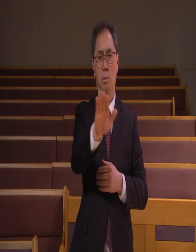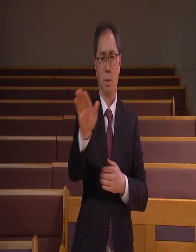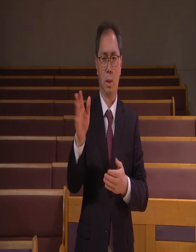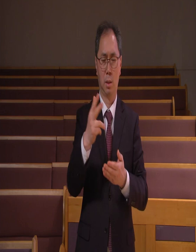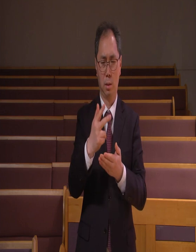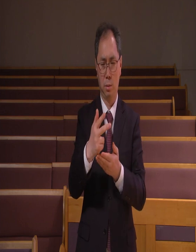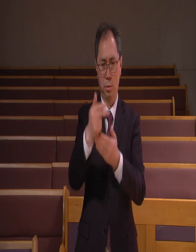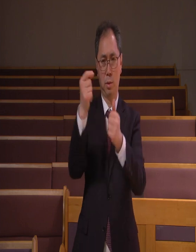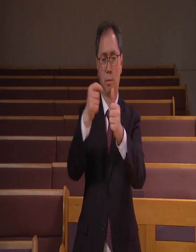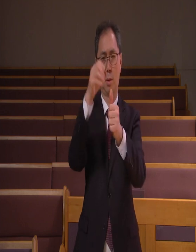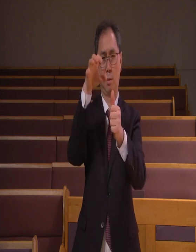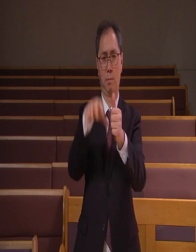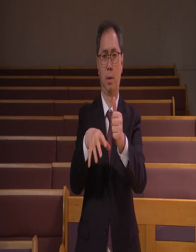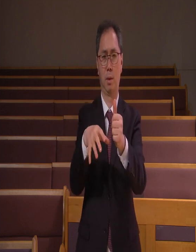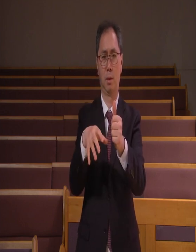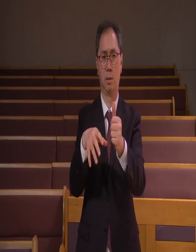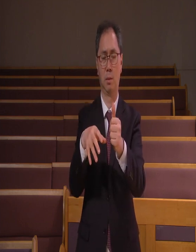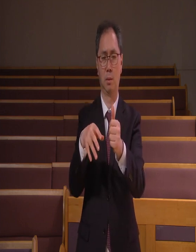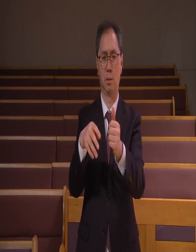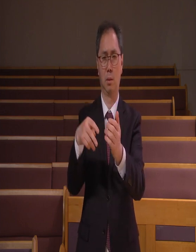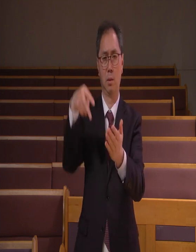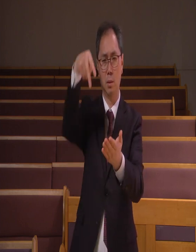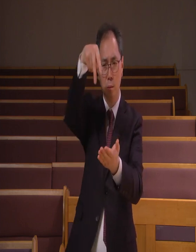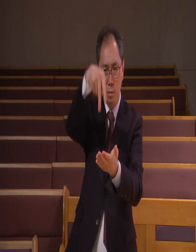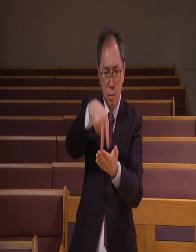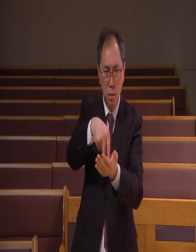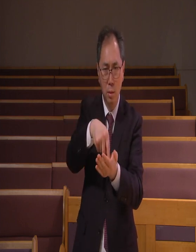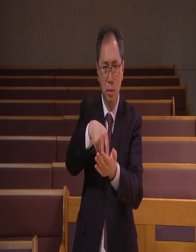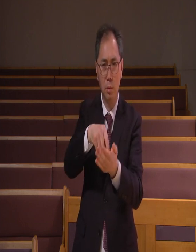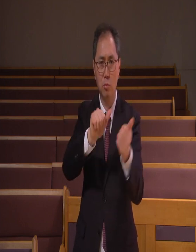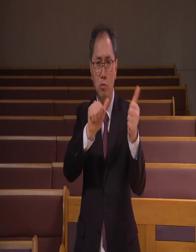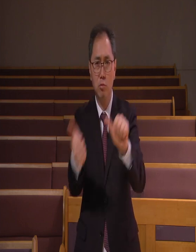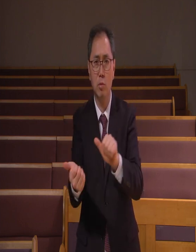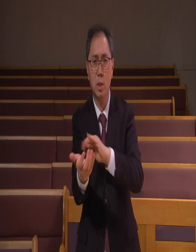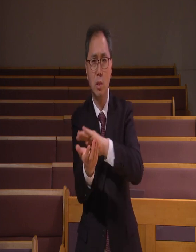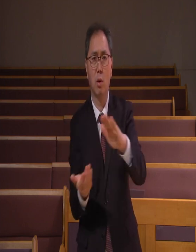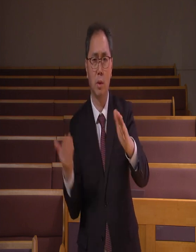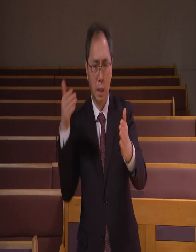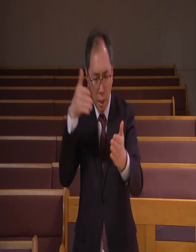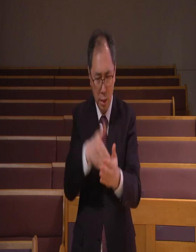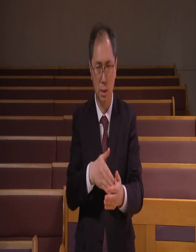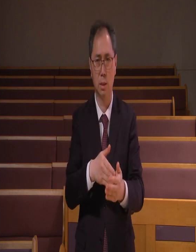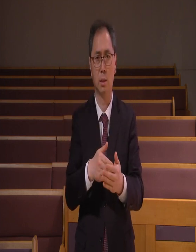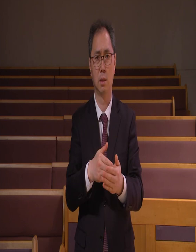우리가 주님 앞에 서는 그날까지 우리는 이 십자가의 길을 걸어가야 합니다.